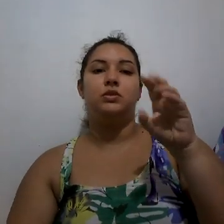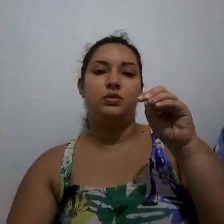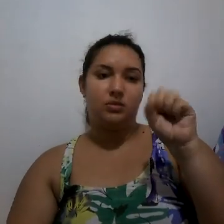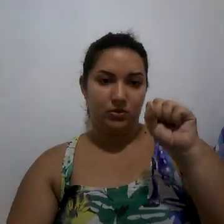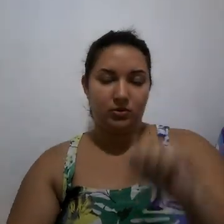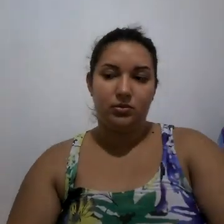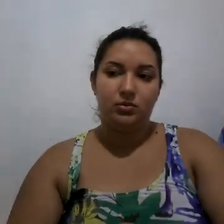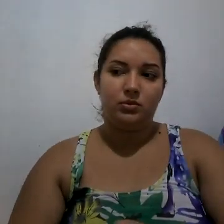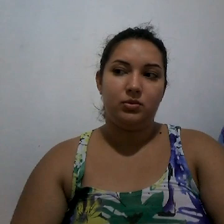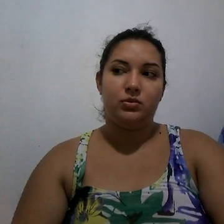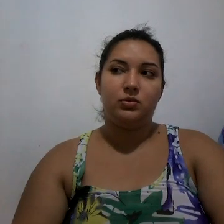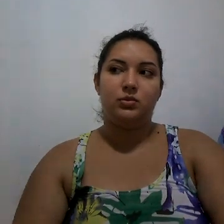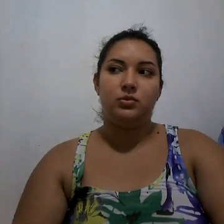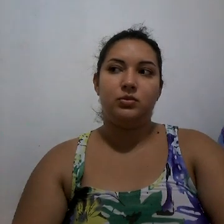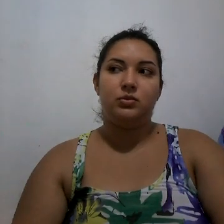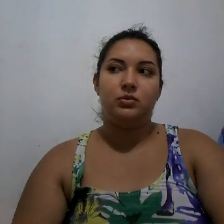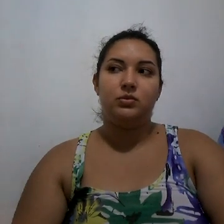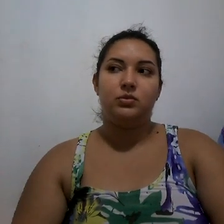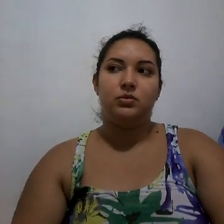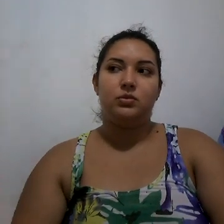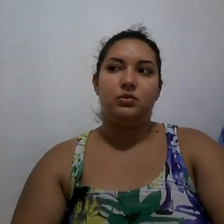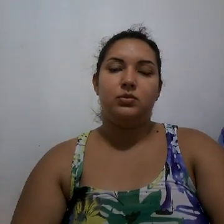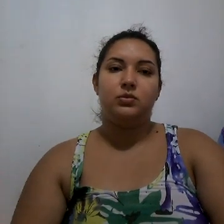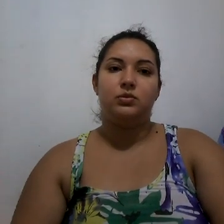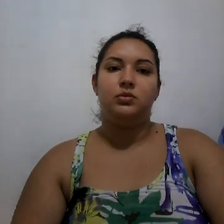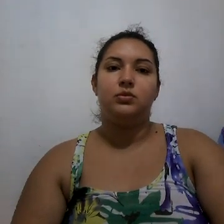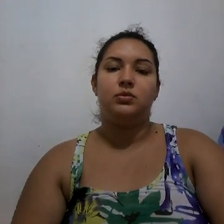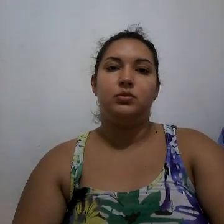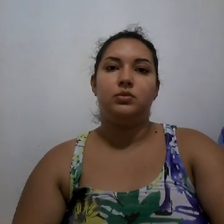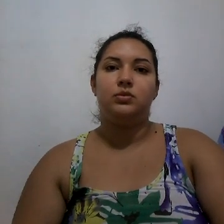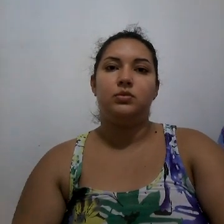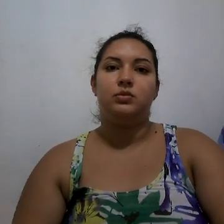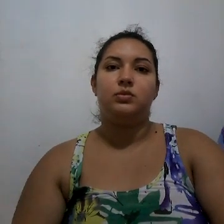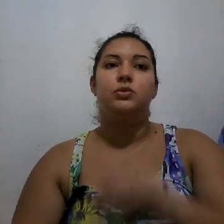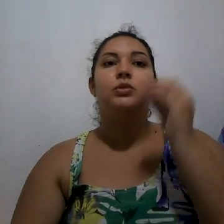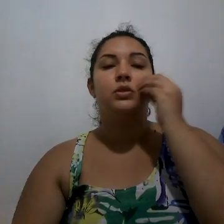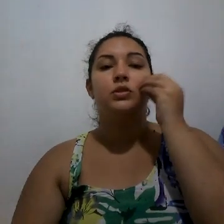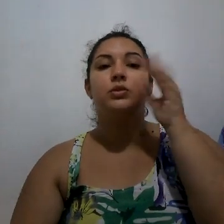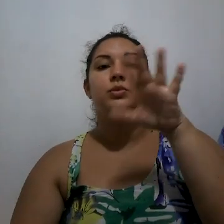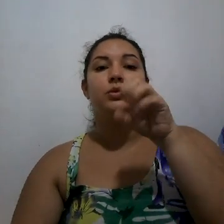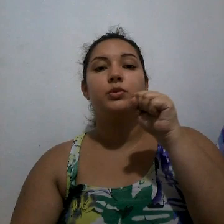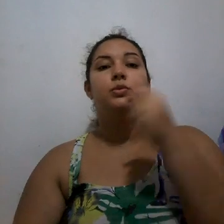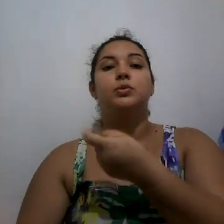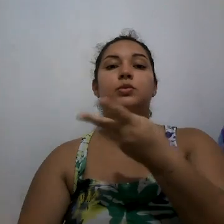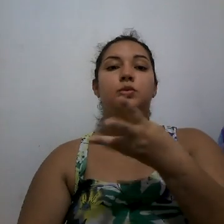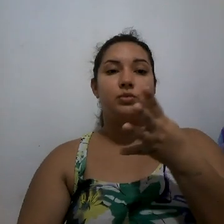macro. Vamos um macro aqui, e aí nós pegamos uma quantidade lá. Ok, pegamos a quantidade,